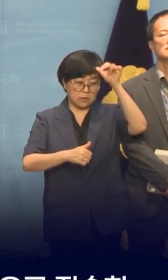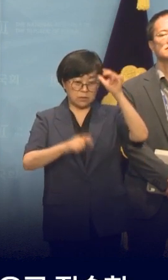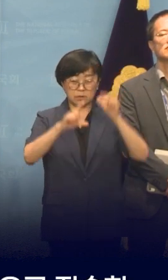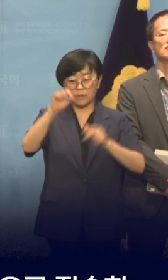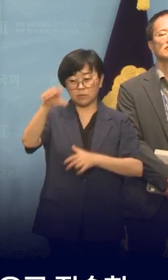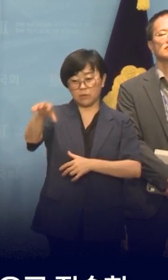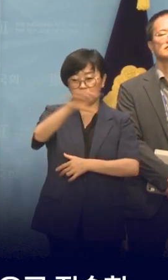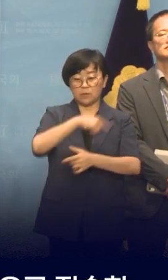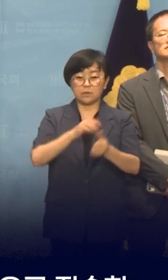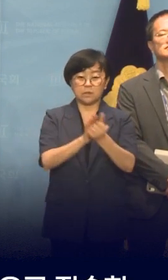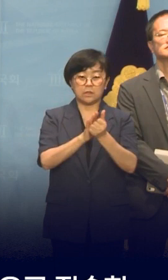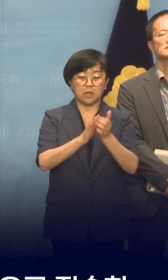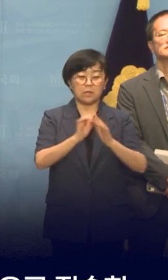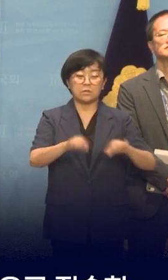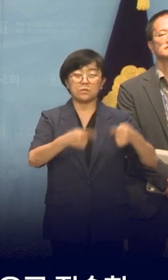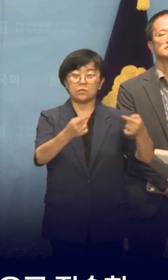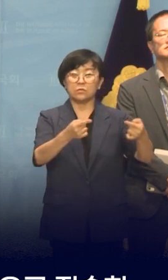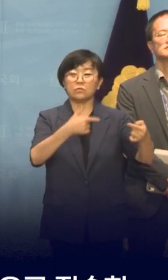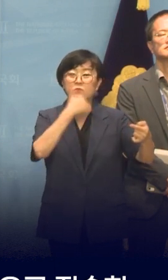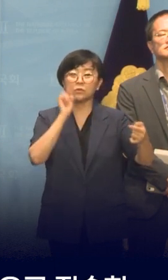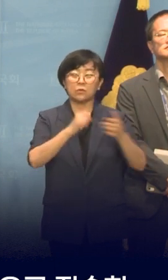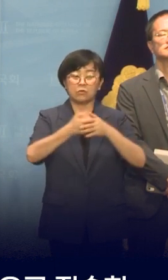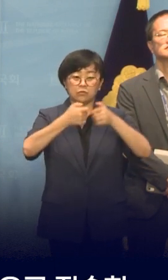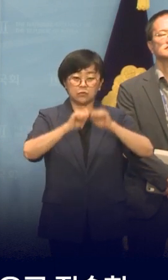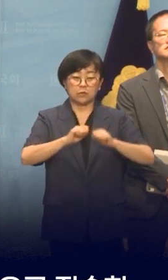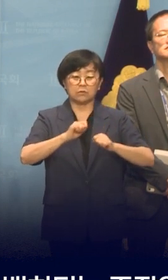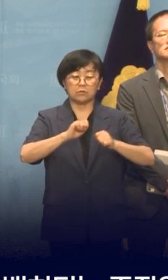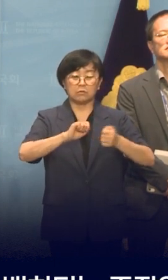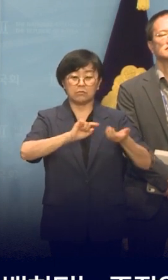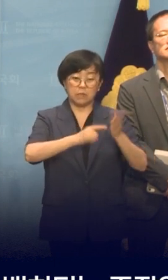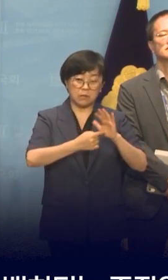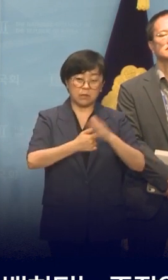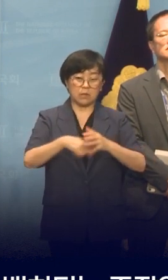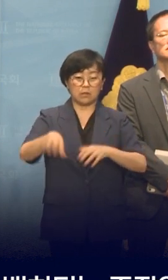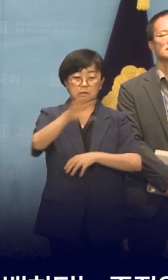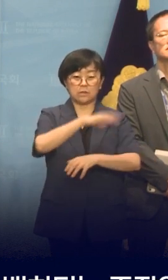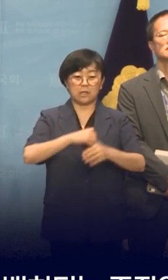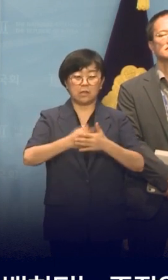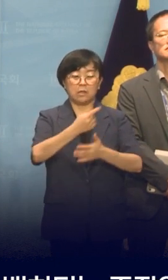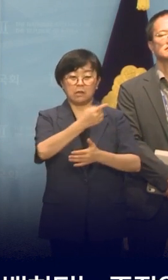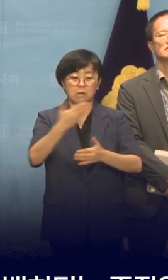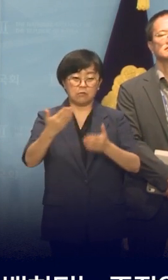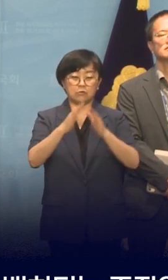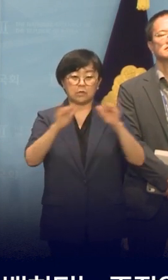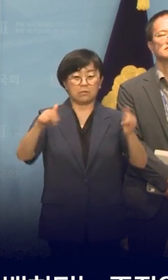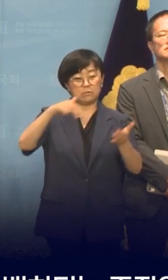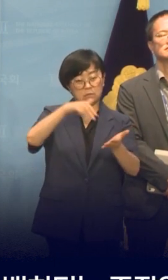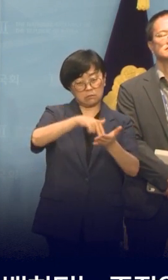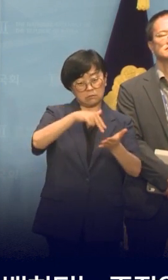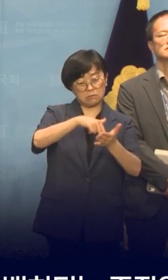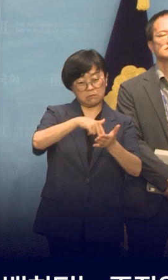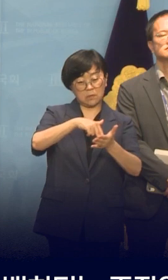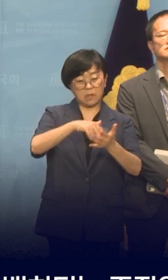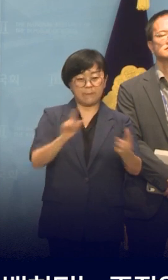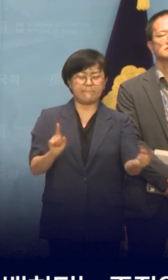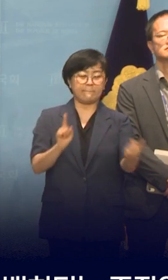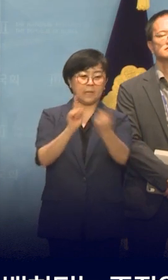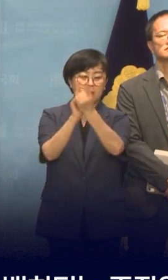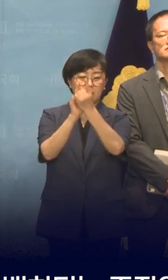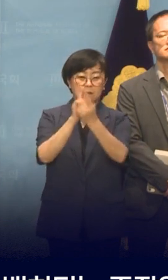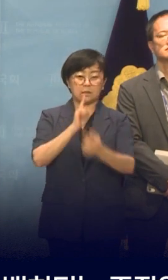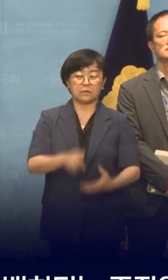지자체 등 현장 지원이 부족했다고 구체적으로 진술한 현장 출동 소방대원들의 입장과 정면으로